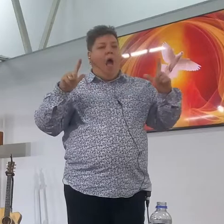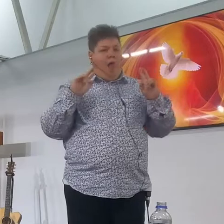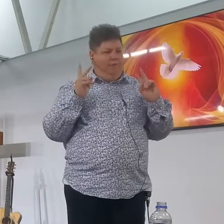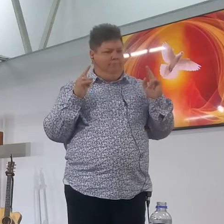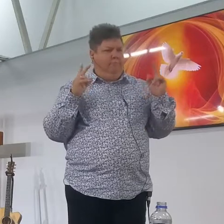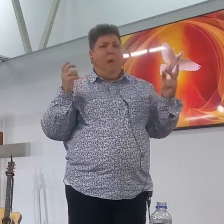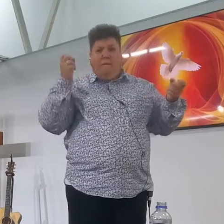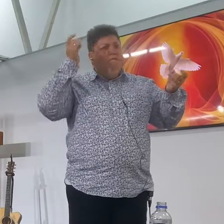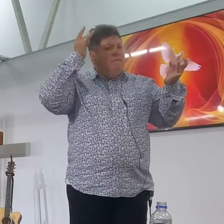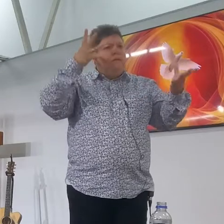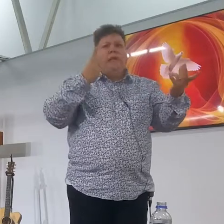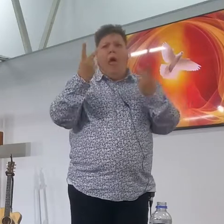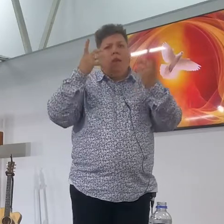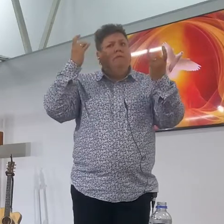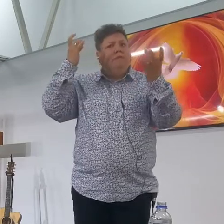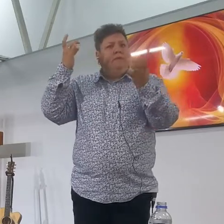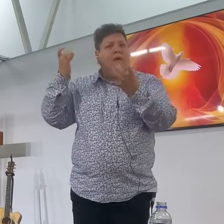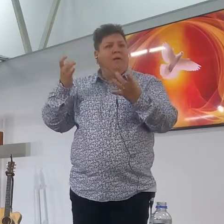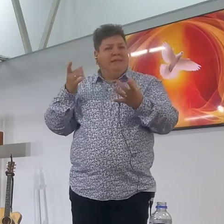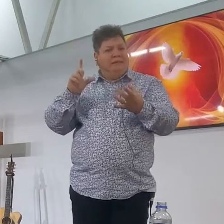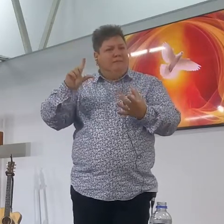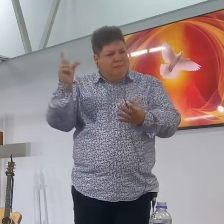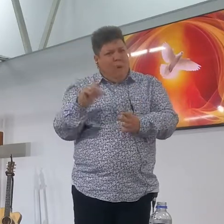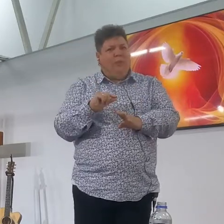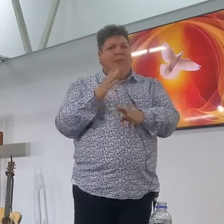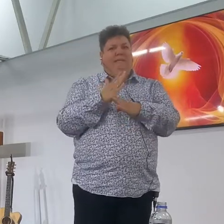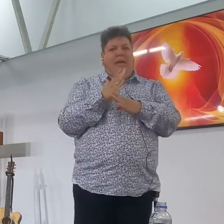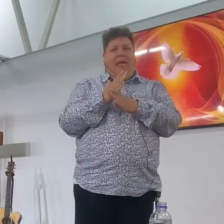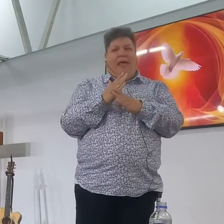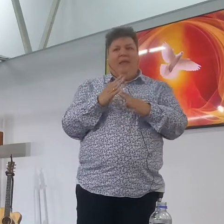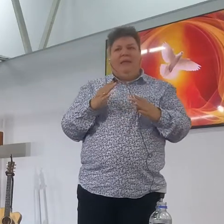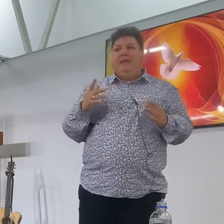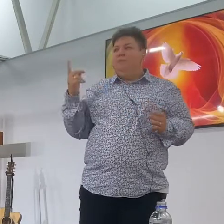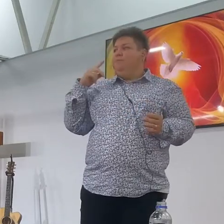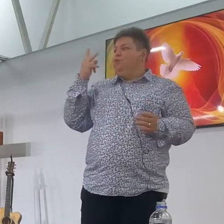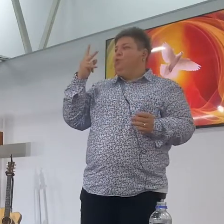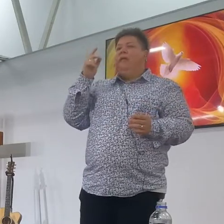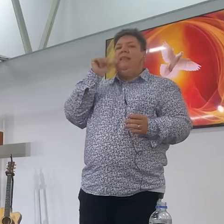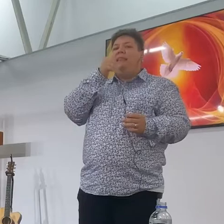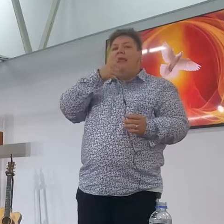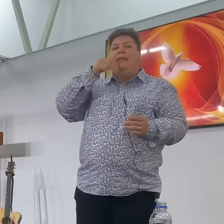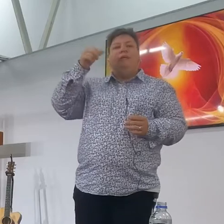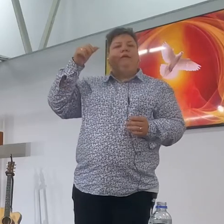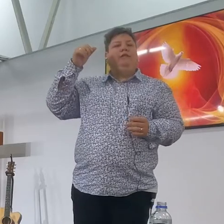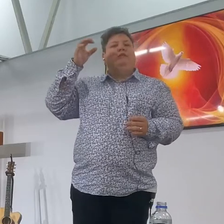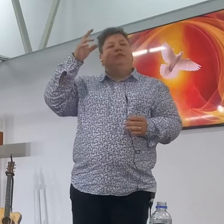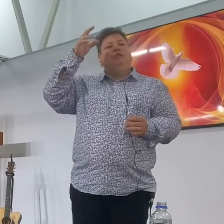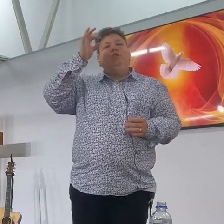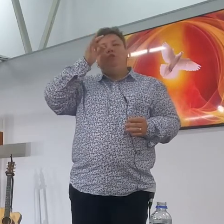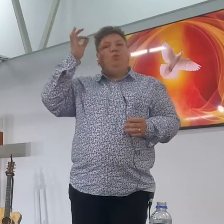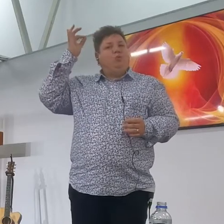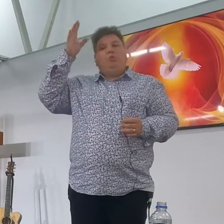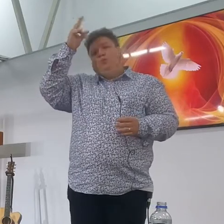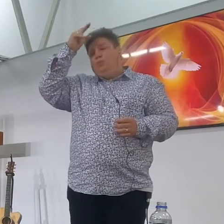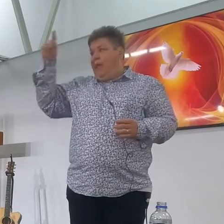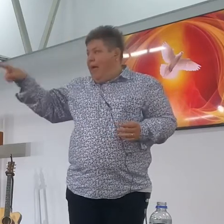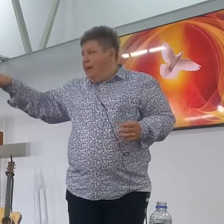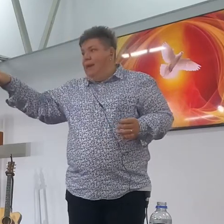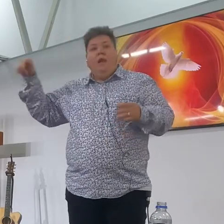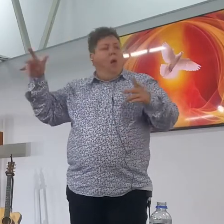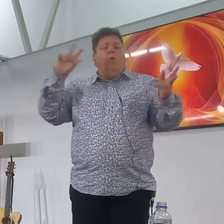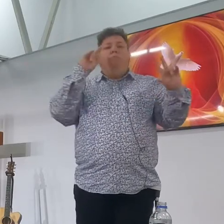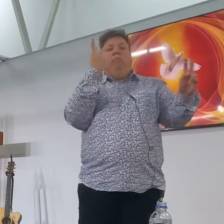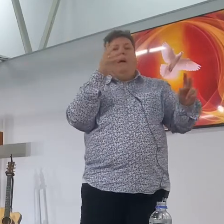tale, maar die wonderwerk is ek ken vir tannie Susan, sy kan nie Frans praat nie, ek vat my net 'n voorbeeld, en nou praat sy Frans, tannie Susan, wat gaan